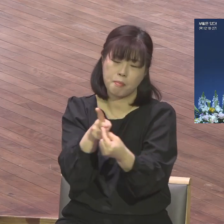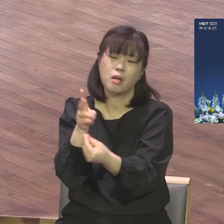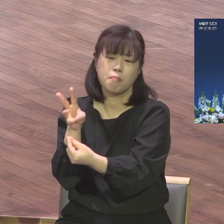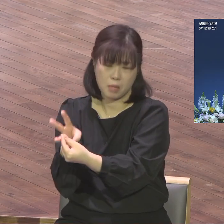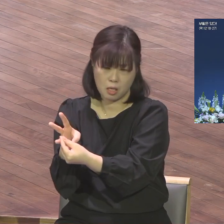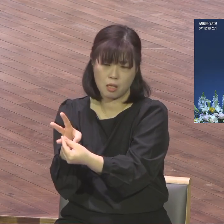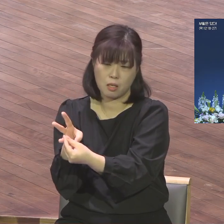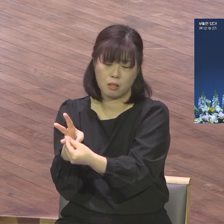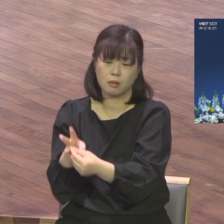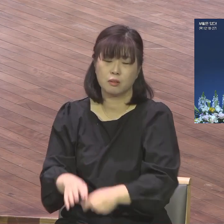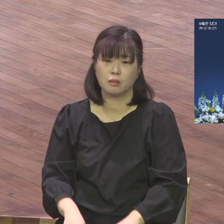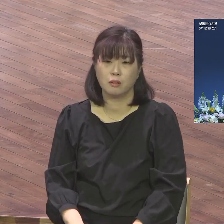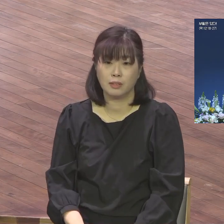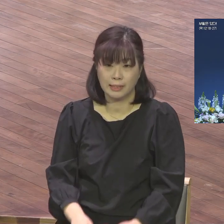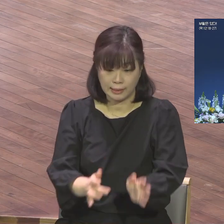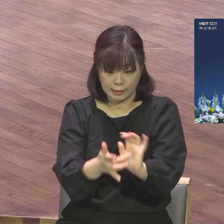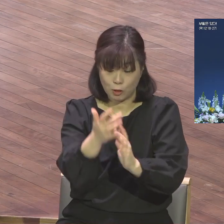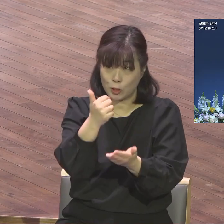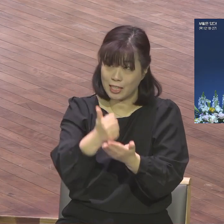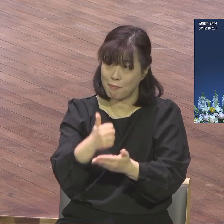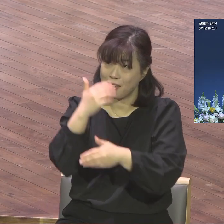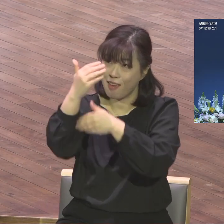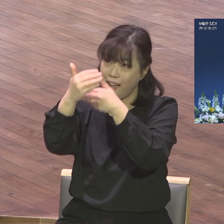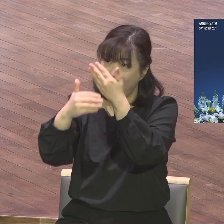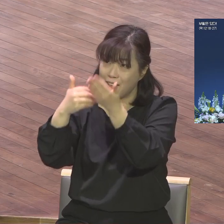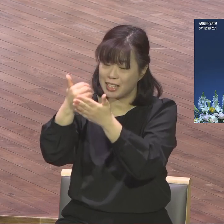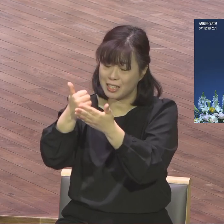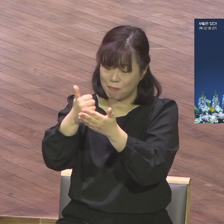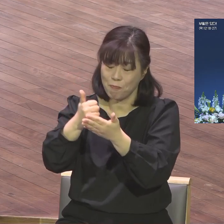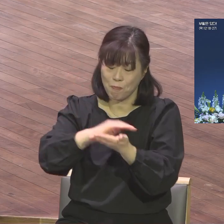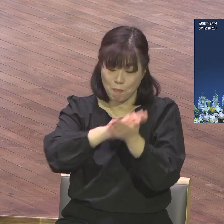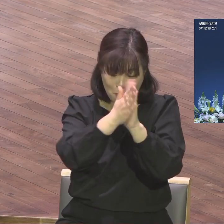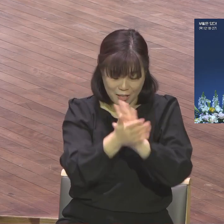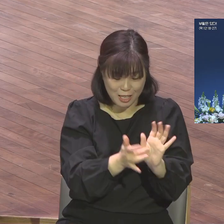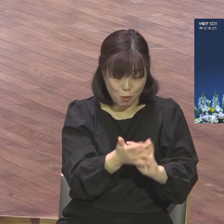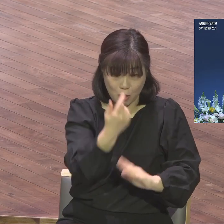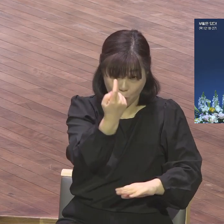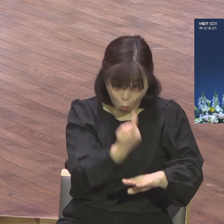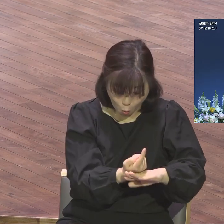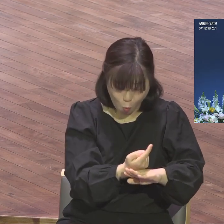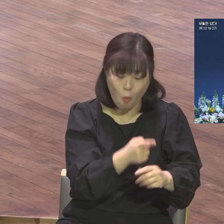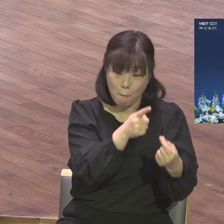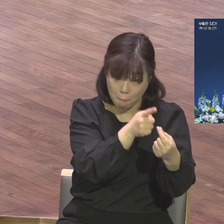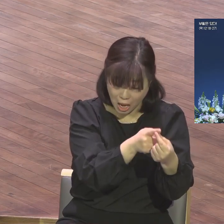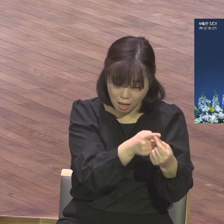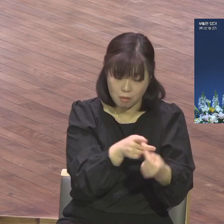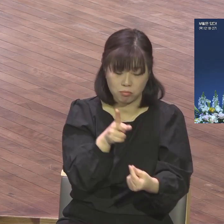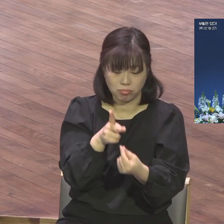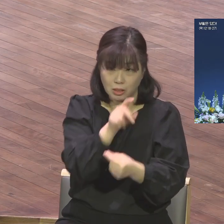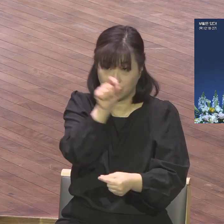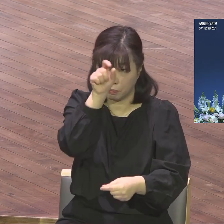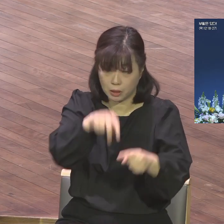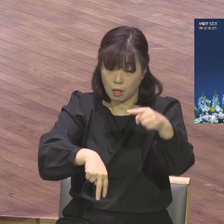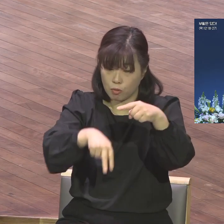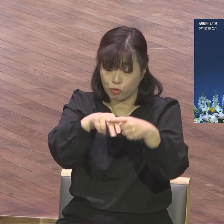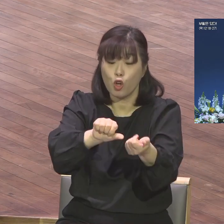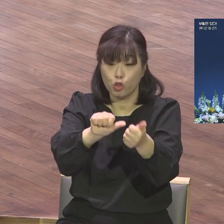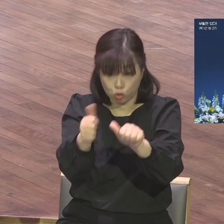예수님이 성육신 하신 것, 예수님이 십자가에 죽으신 것, 예수님이 다시 무덤에 일어나신